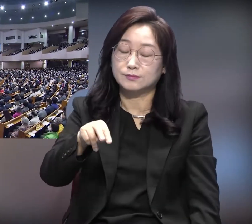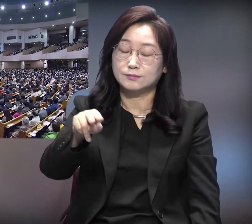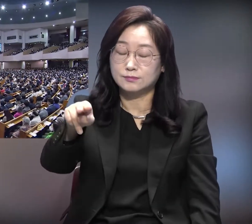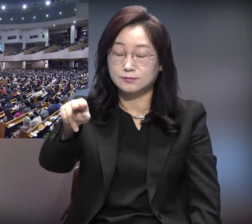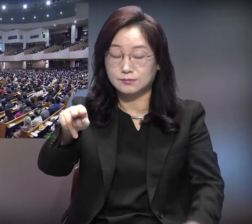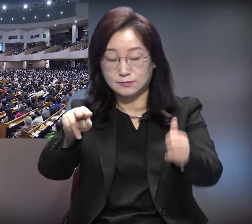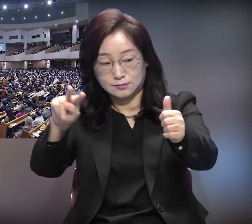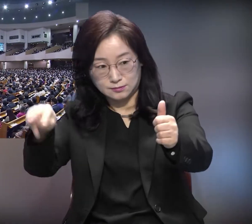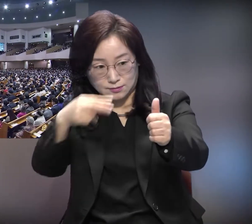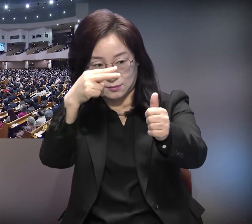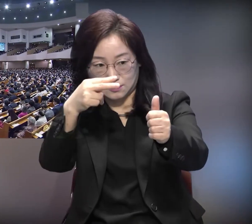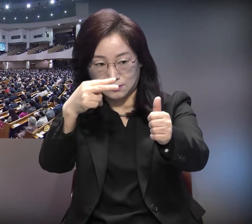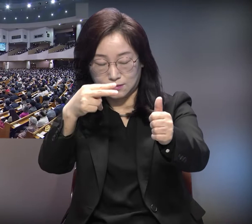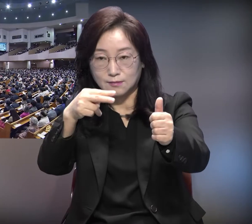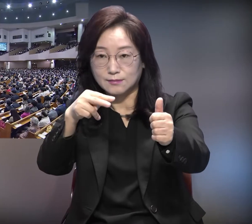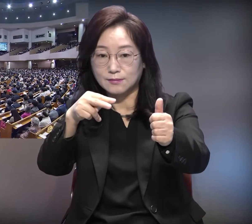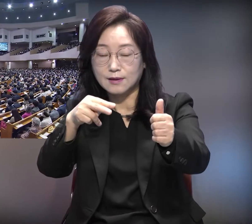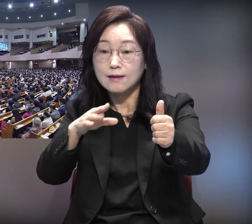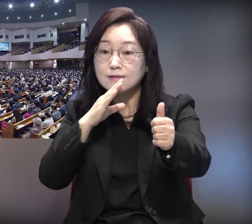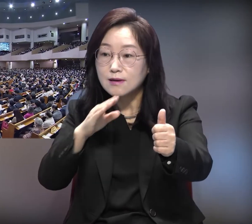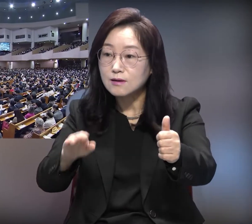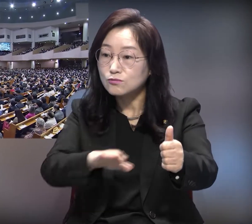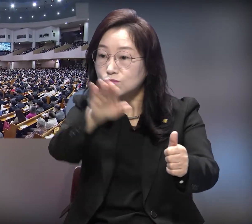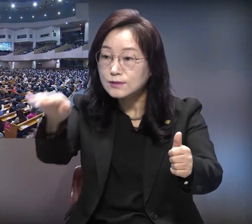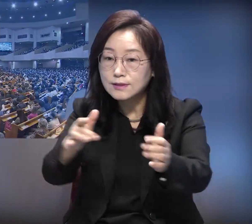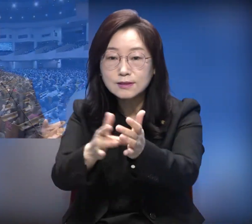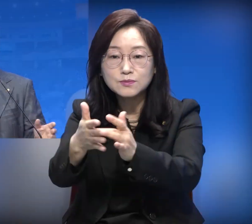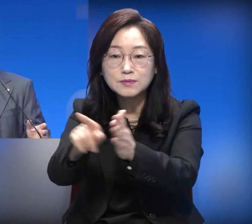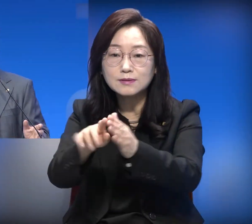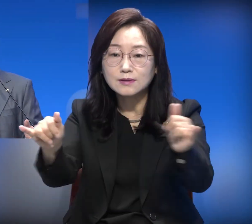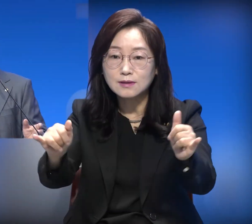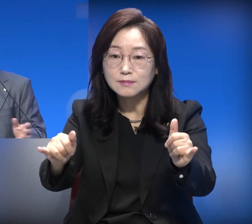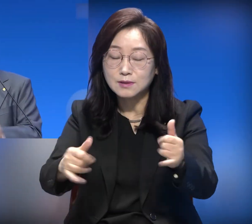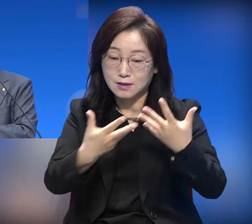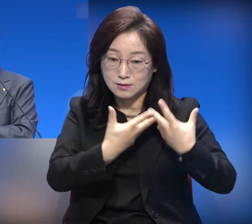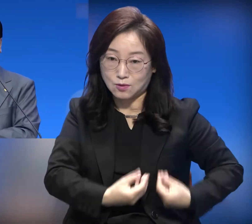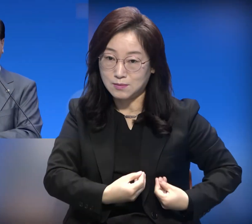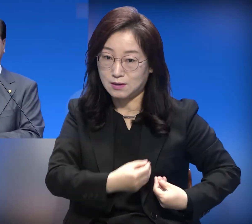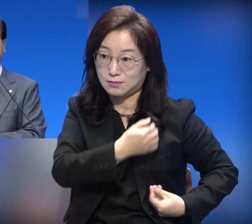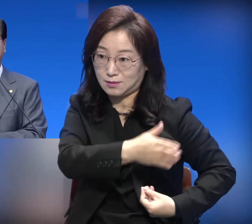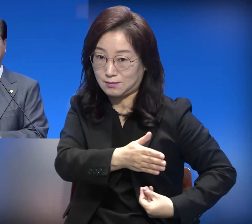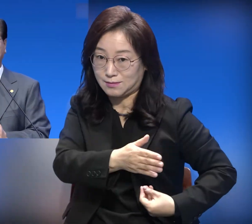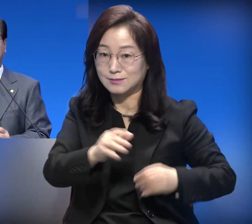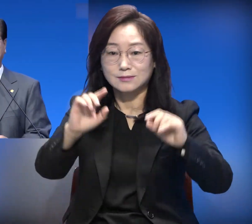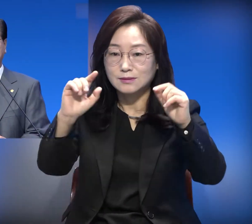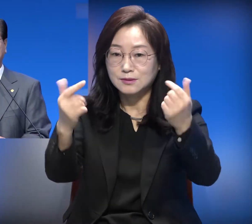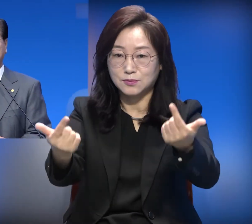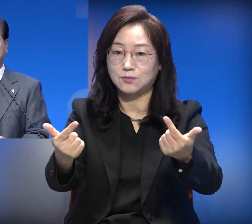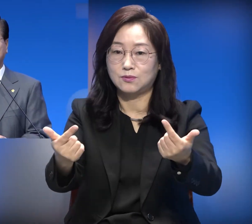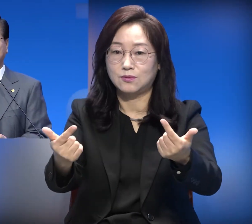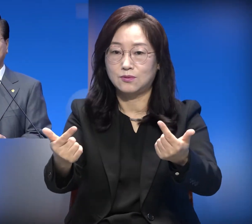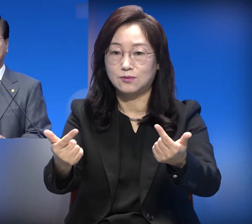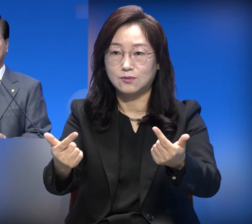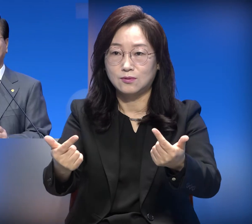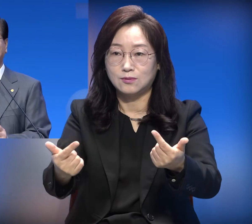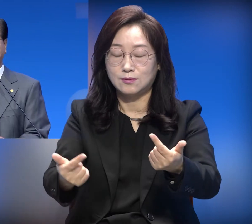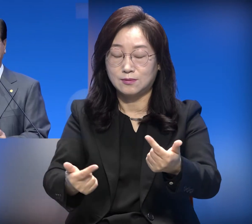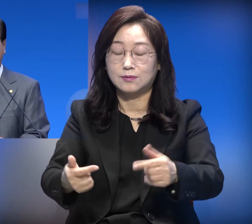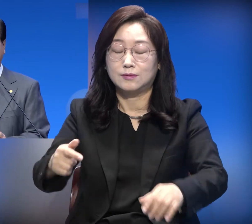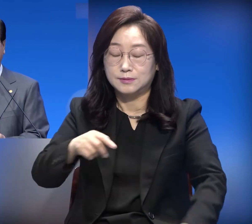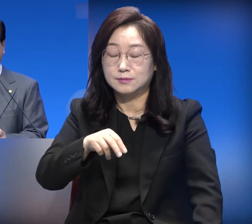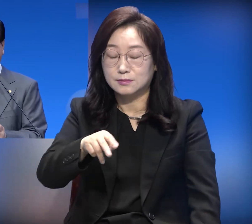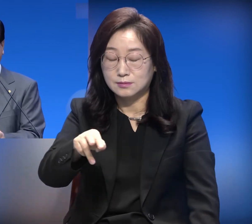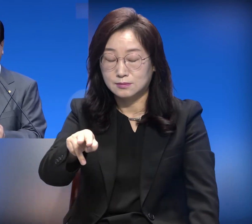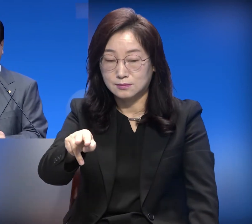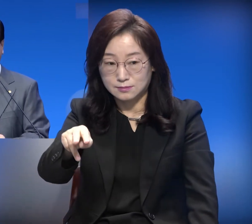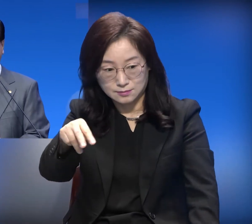섰습니다. 참된 그리스도인들은 절망에 처한 사람들을 그냥 지나가지 않고 발걸음을 멈춰